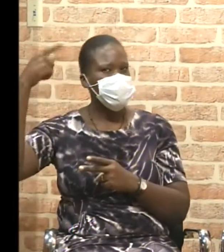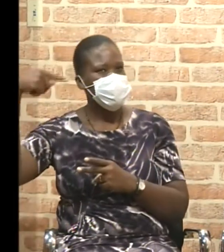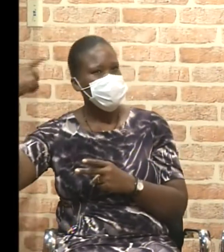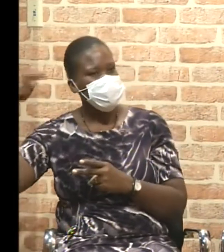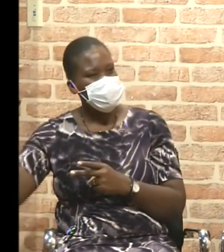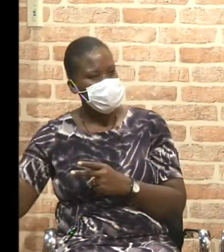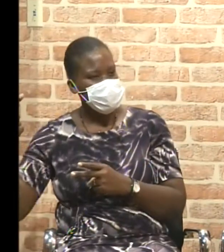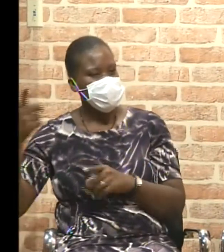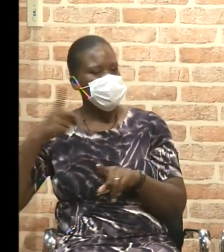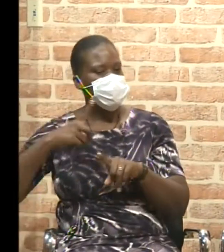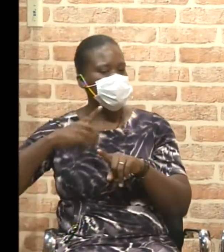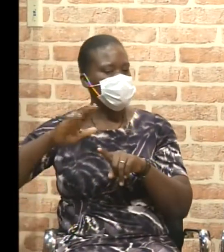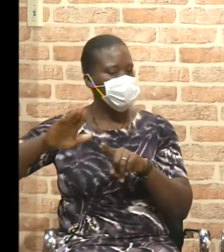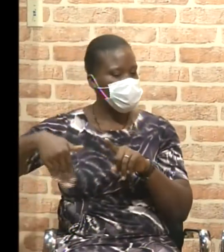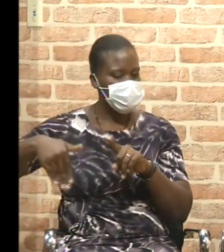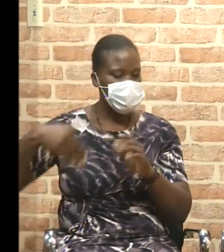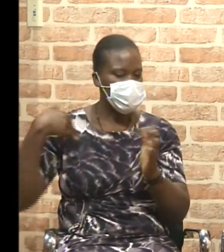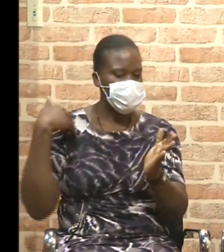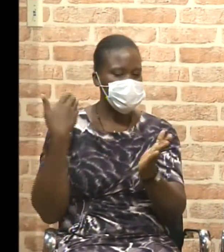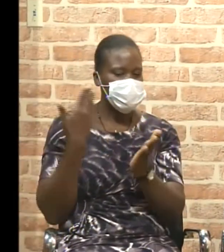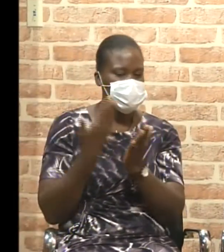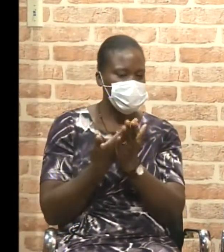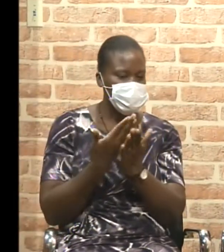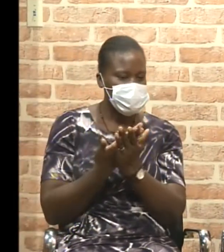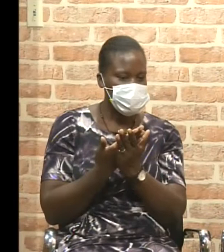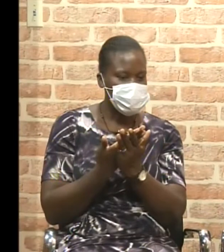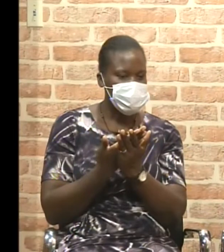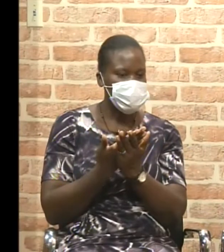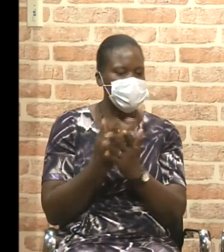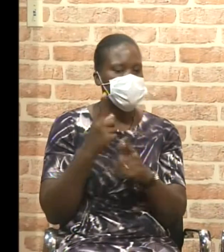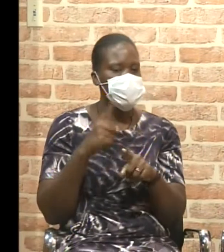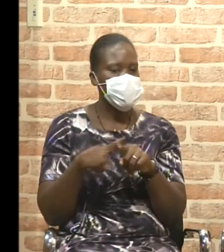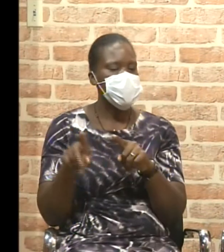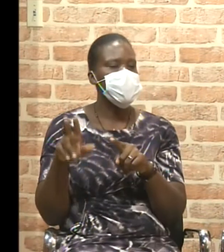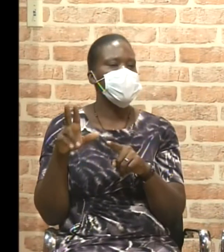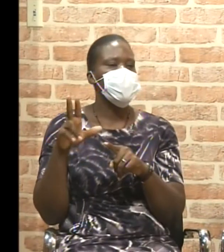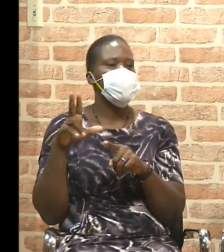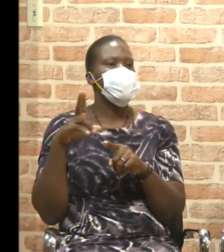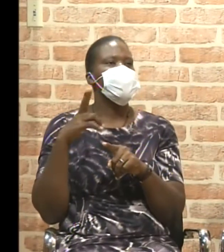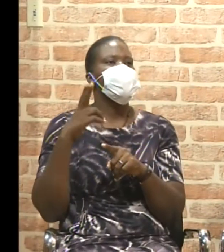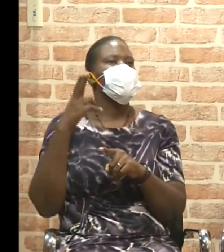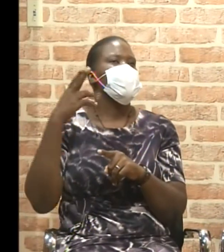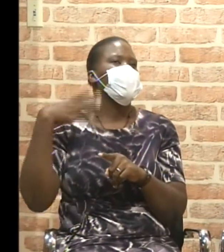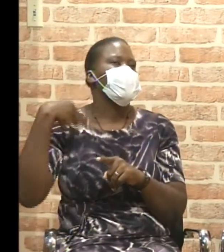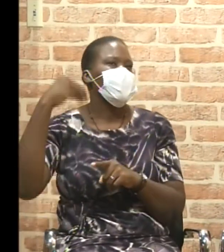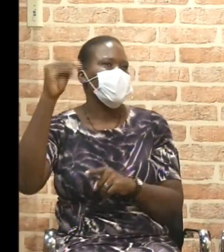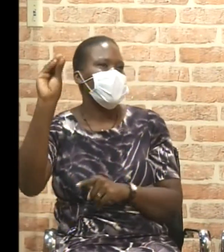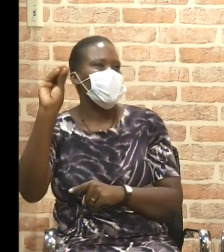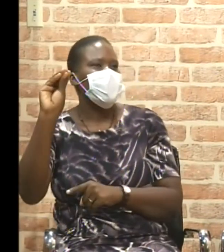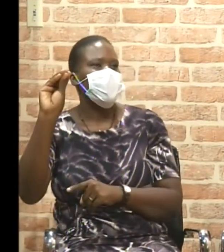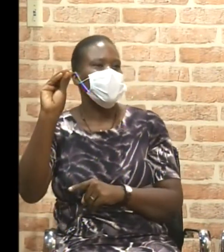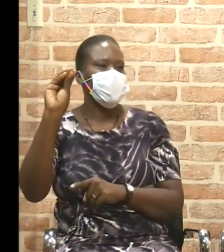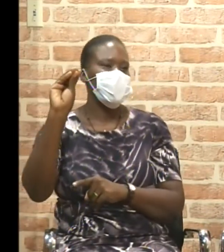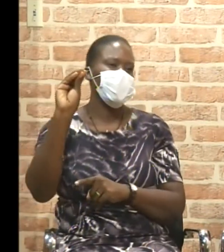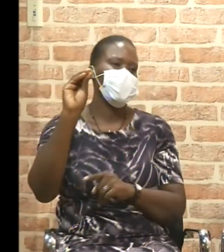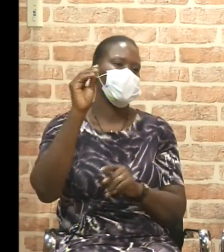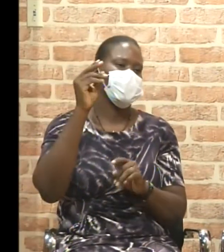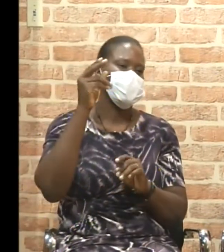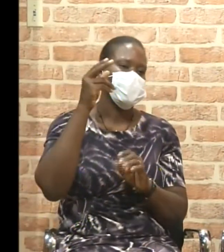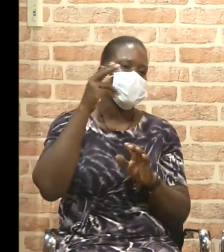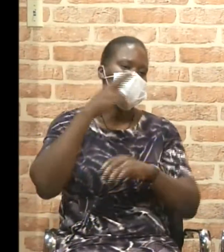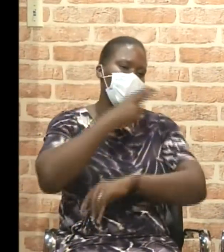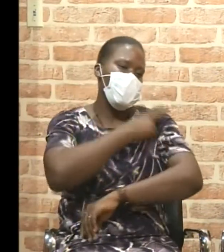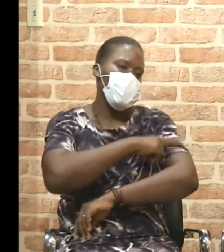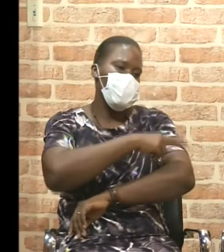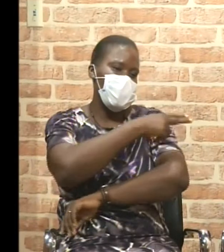Bedè, mais nous t'es dans Mossin Klein. Côté que nous avons fourni, j'ai gardé. Mais c'est vraiment chaotique. C'est vraiment